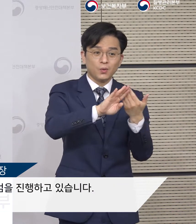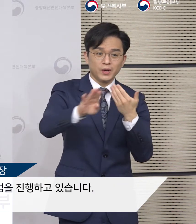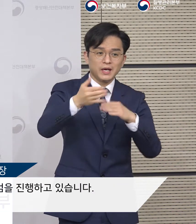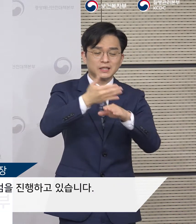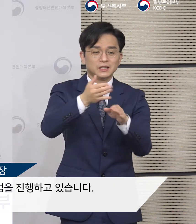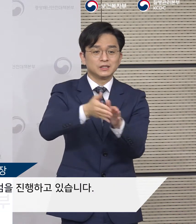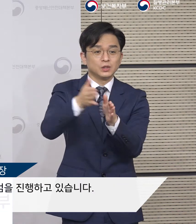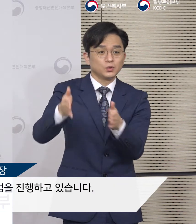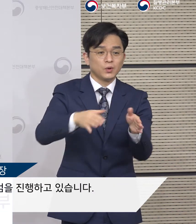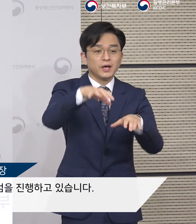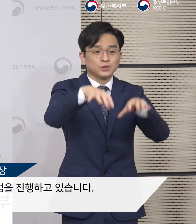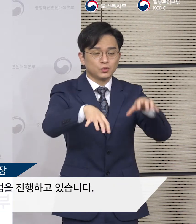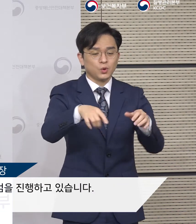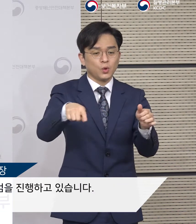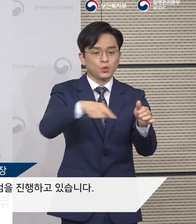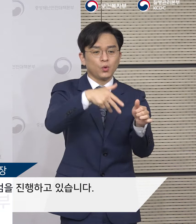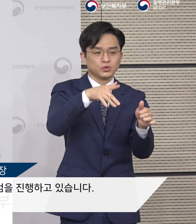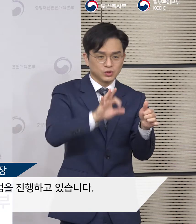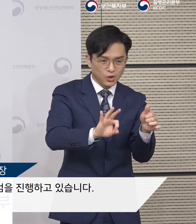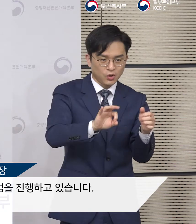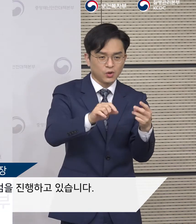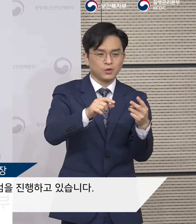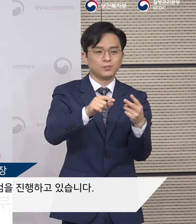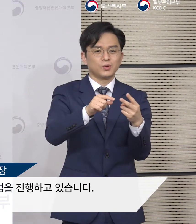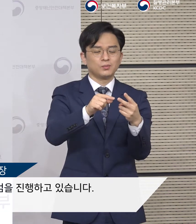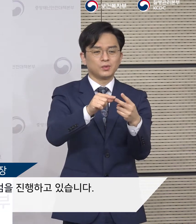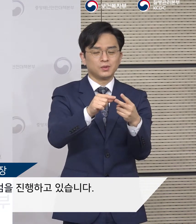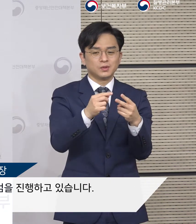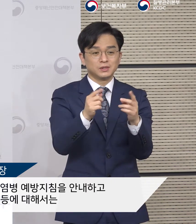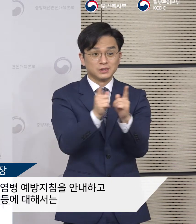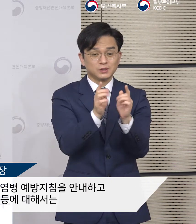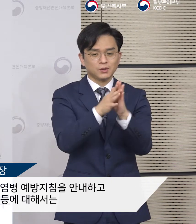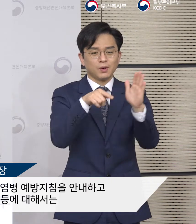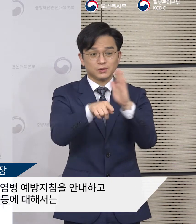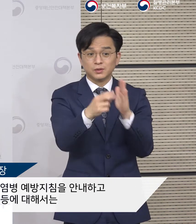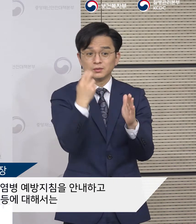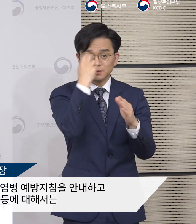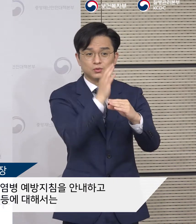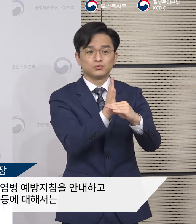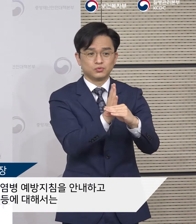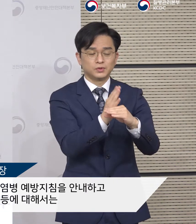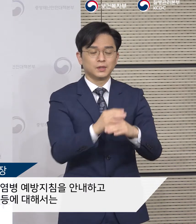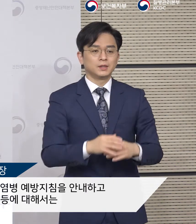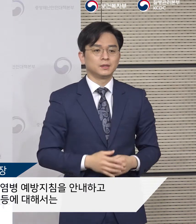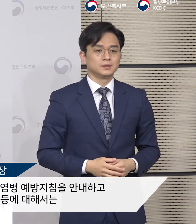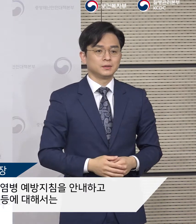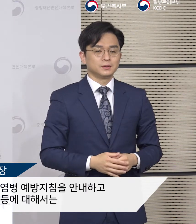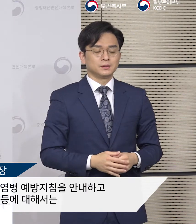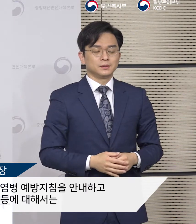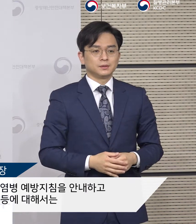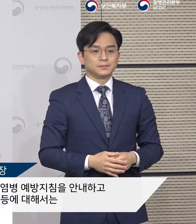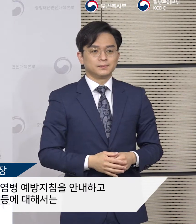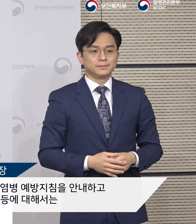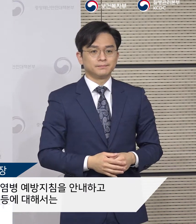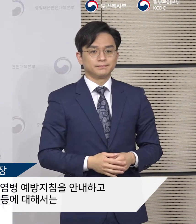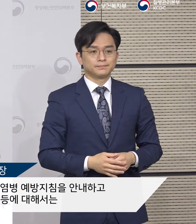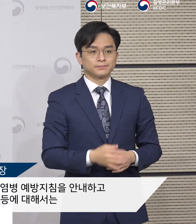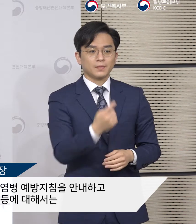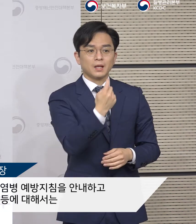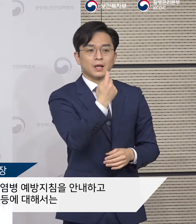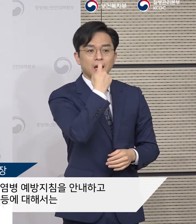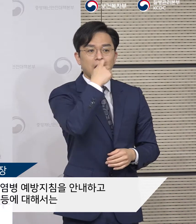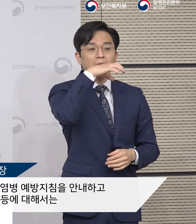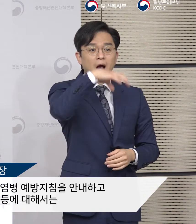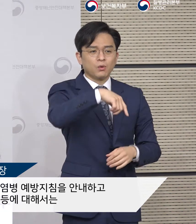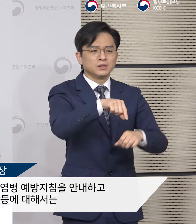지자체와 교육청이 현장 점검을 진행하고 있습니다. 이와 함께 학원 등을 대상으로 한층 강화된